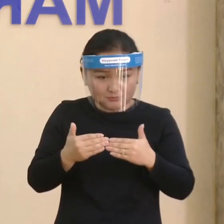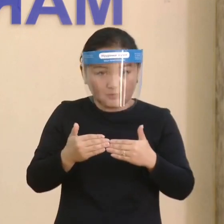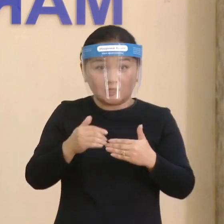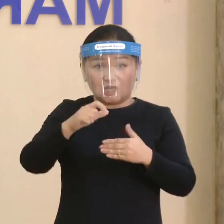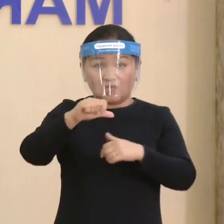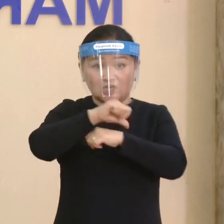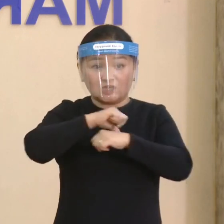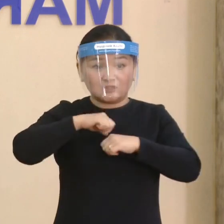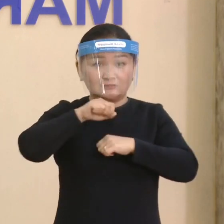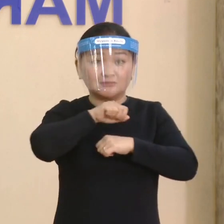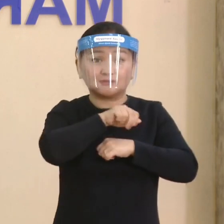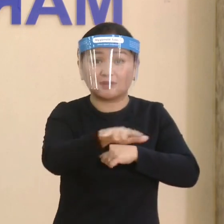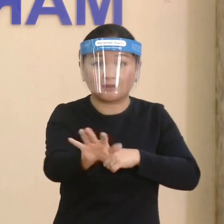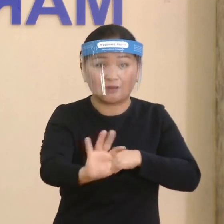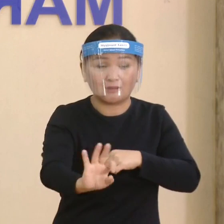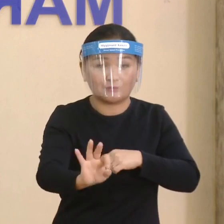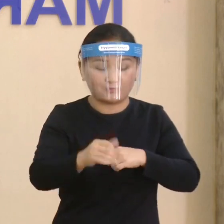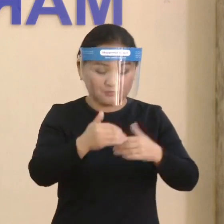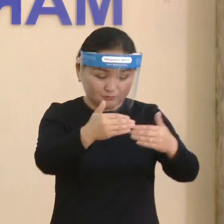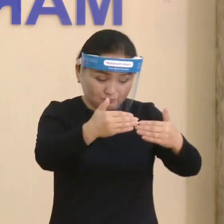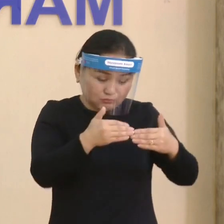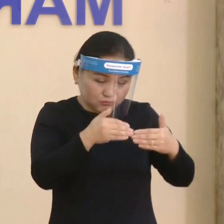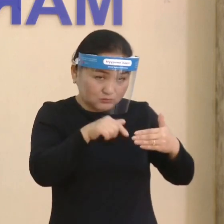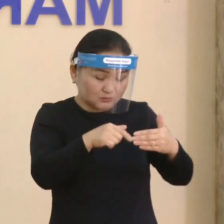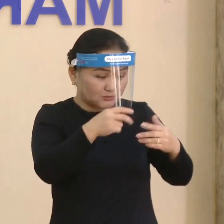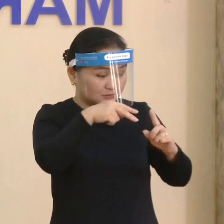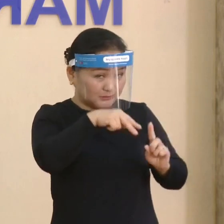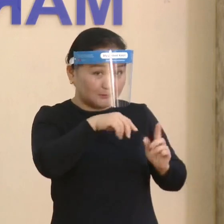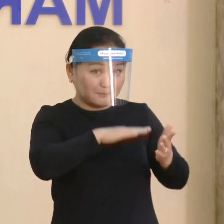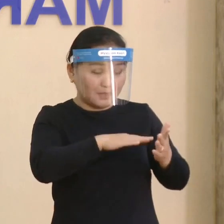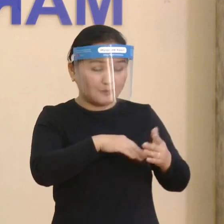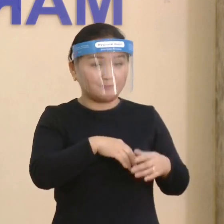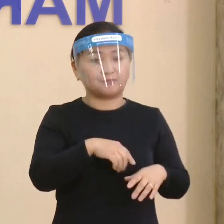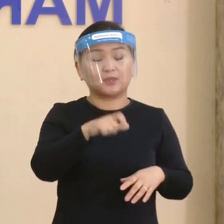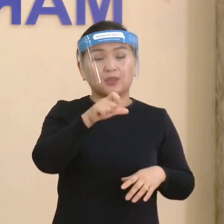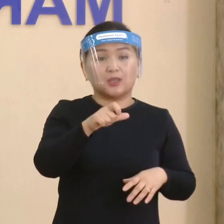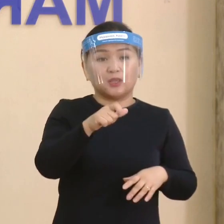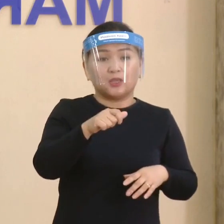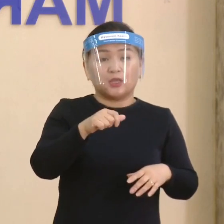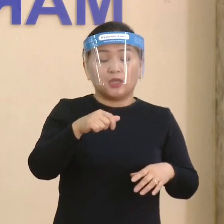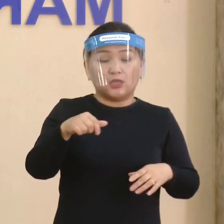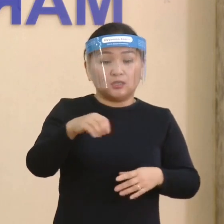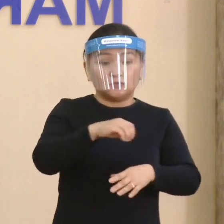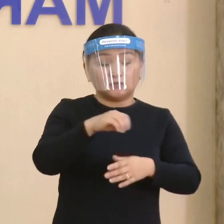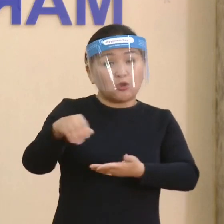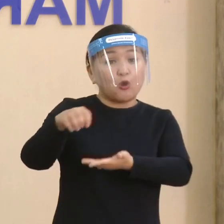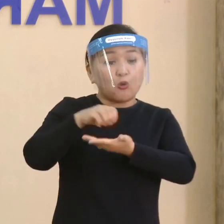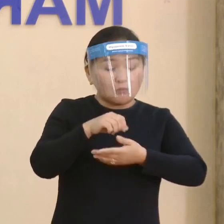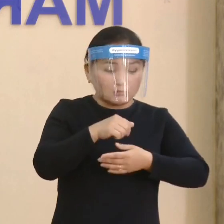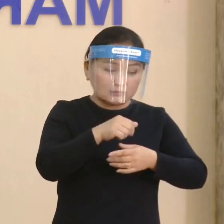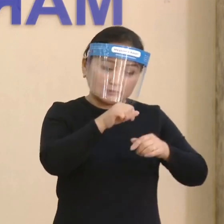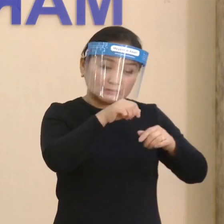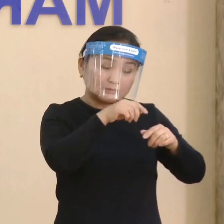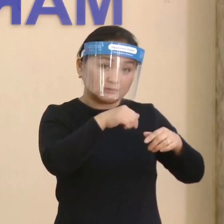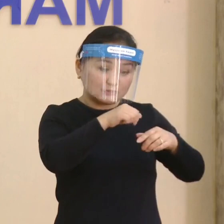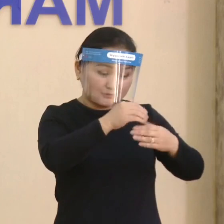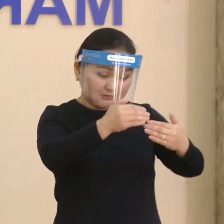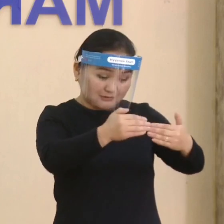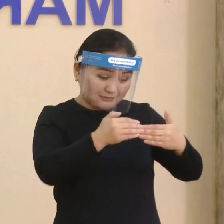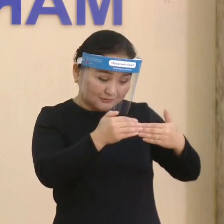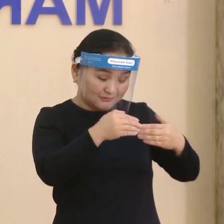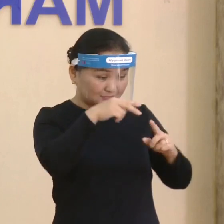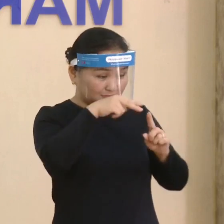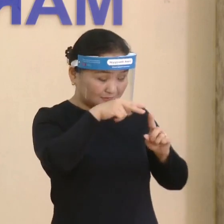энэ зөөврлөгдсөн хүмүүсийнхээ дунд халдвар ямар байна уу, хавдтайгаа яаж харьцсан байна уу, халдвар тарааж байна уу гэдэг дээр тандал